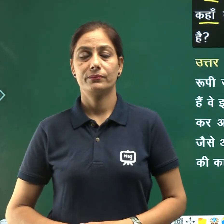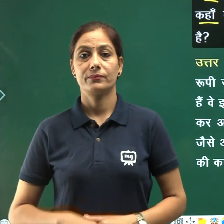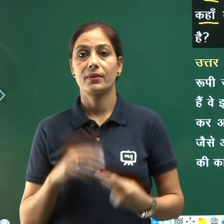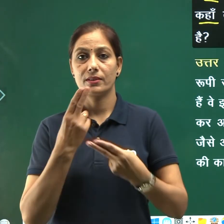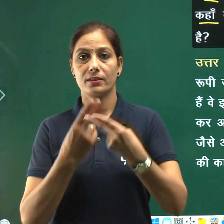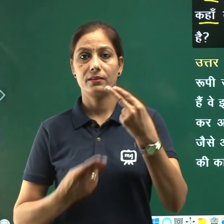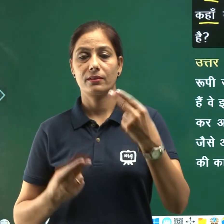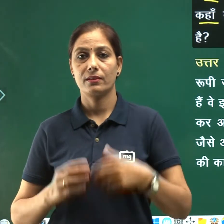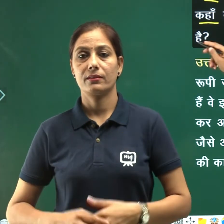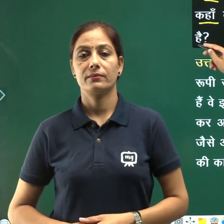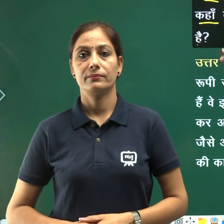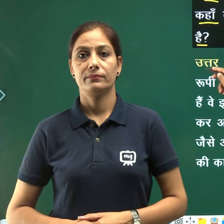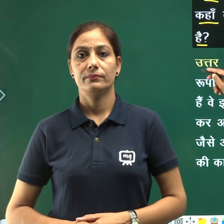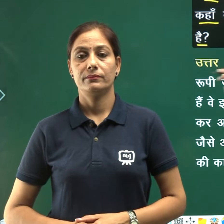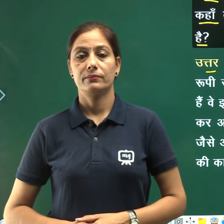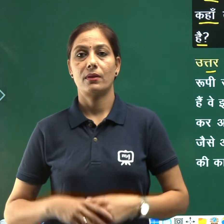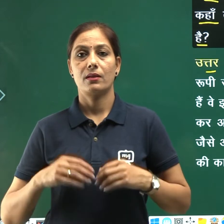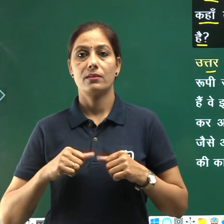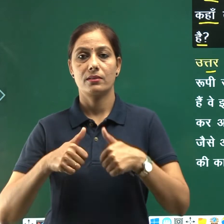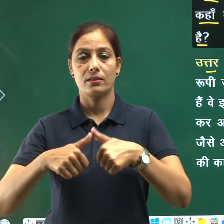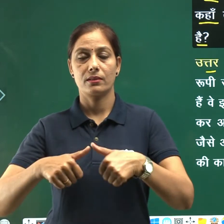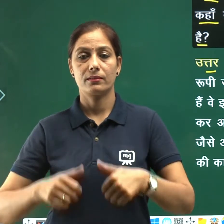चित्रित किया है? उत्तर है,